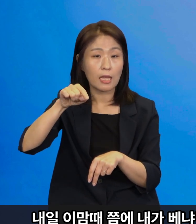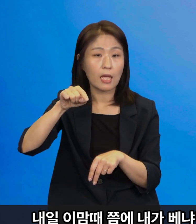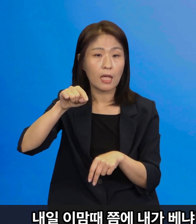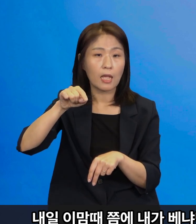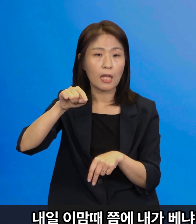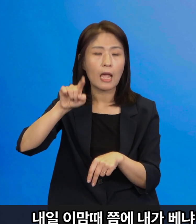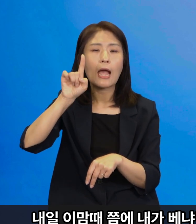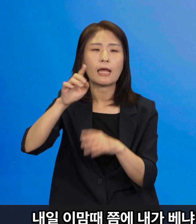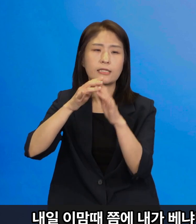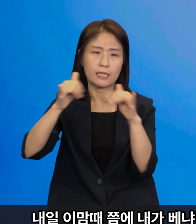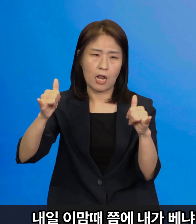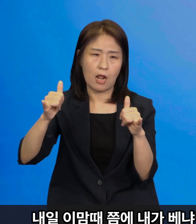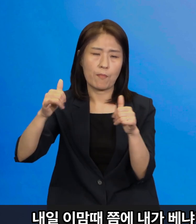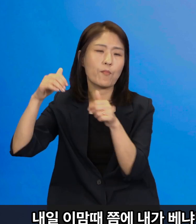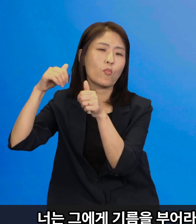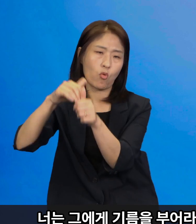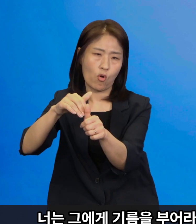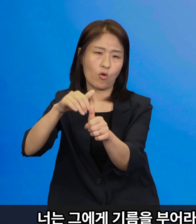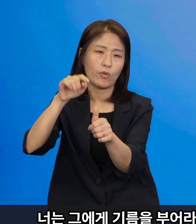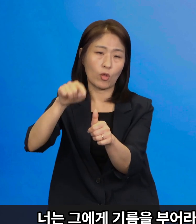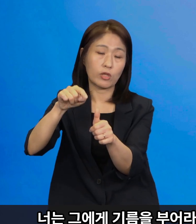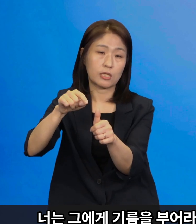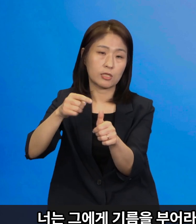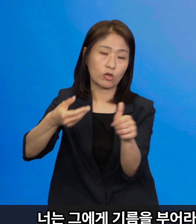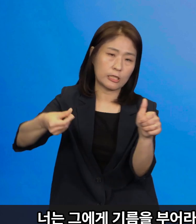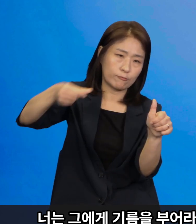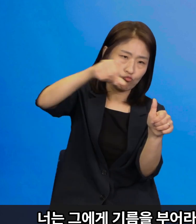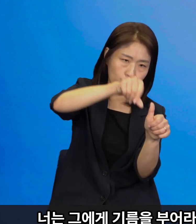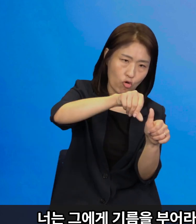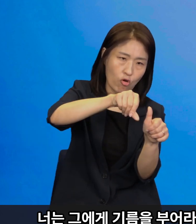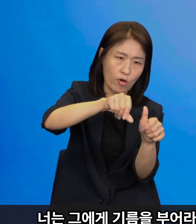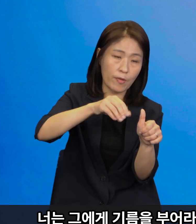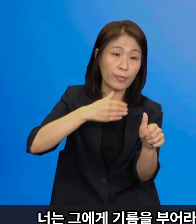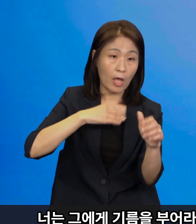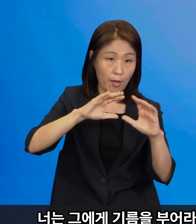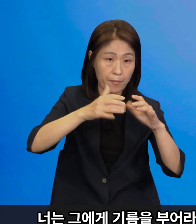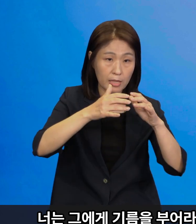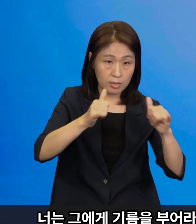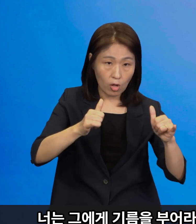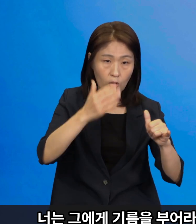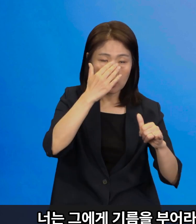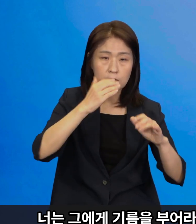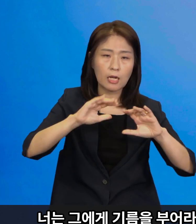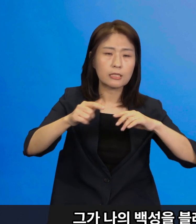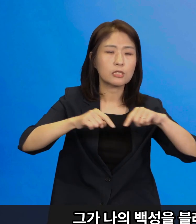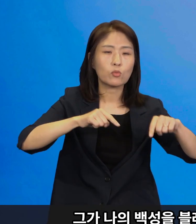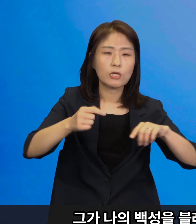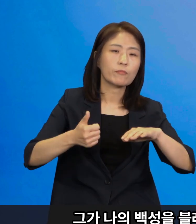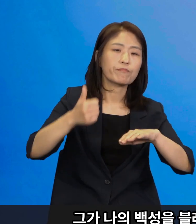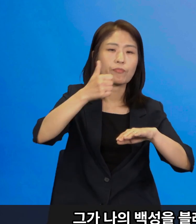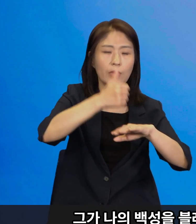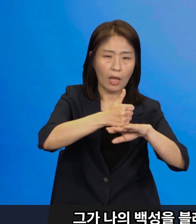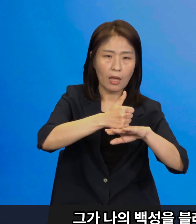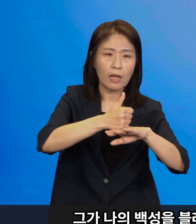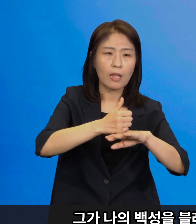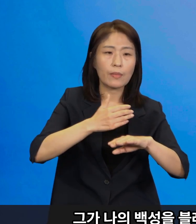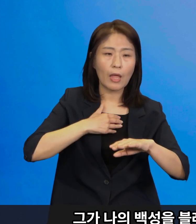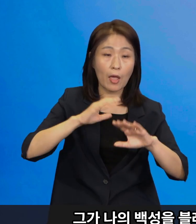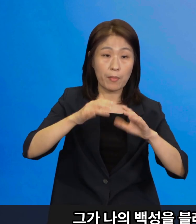베냐민 땅에서 온 한 사람을 너에게 보낼 거다. 너는 그에게 기름을 부어라. 나의 백성 이스라엘의 영도자로 세워라. 그가 나의 백성을